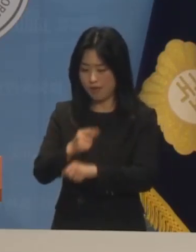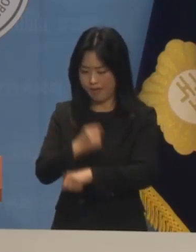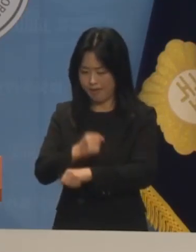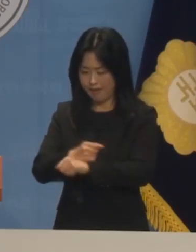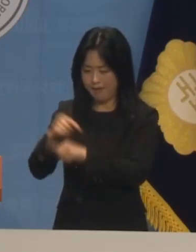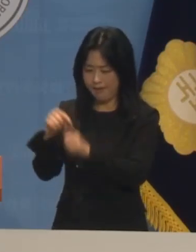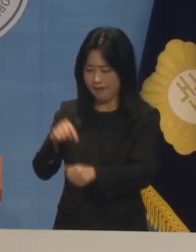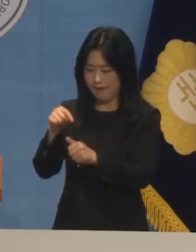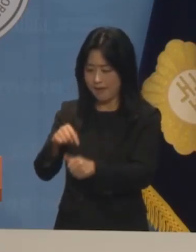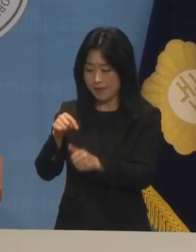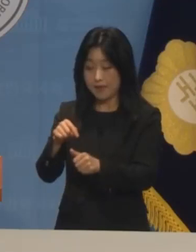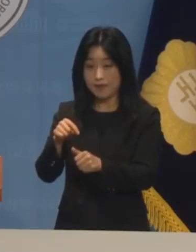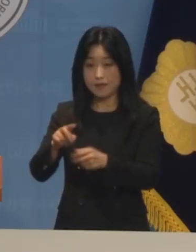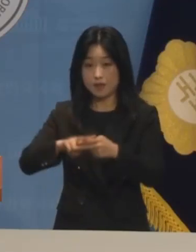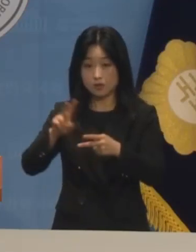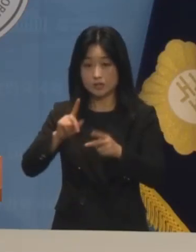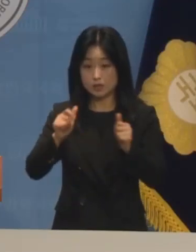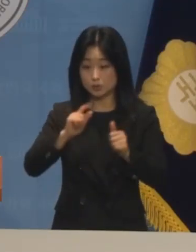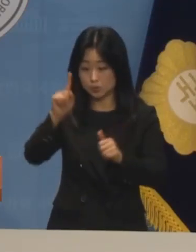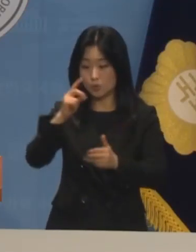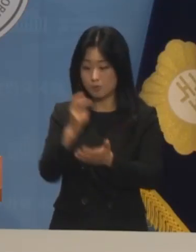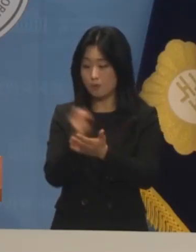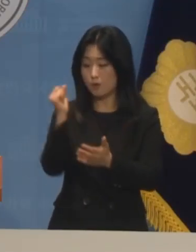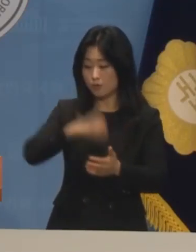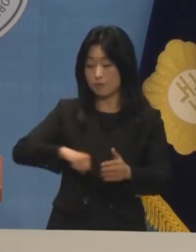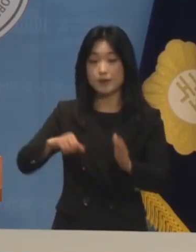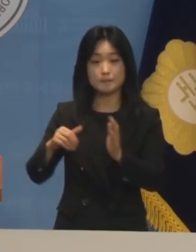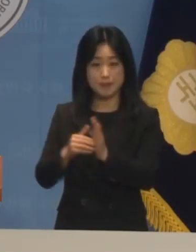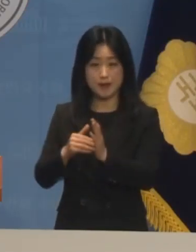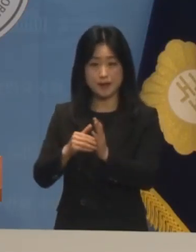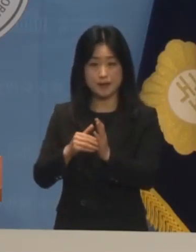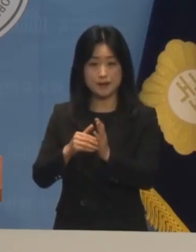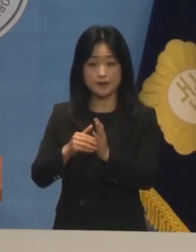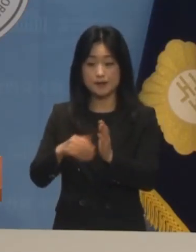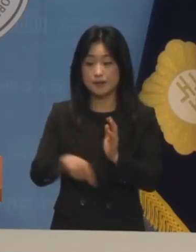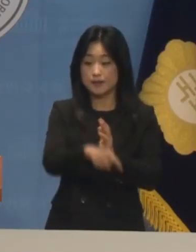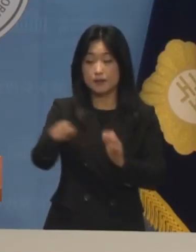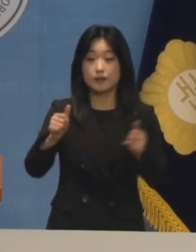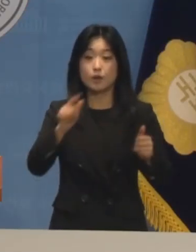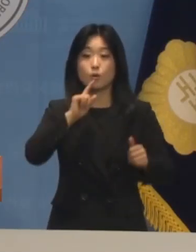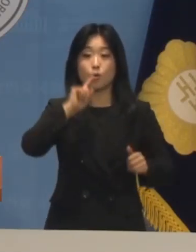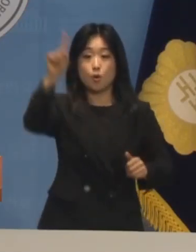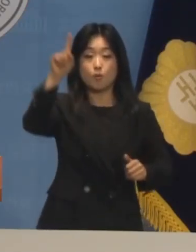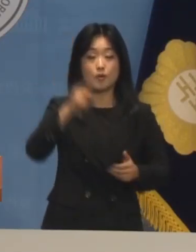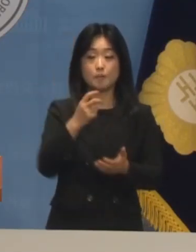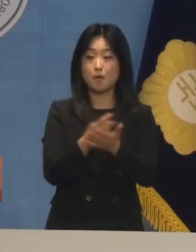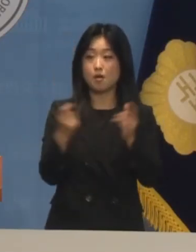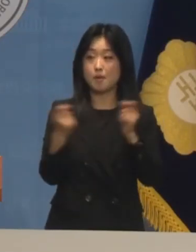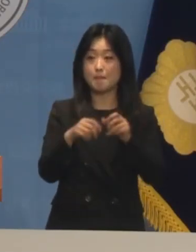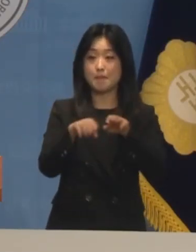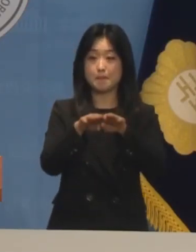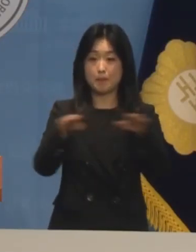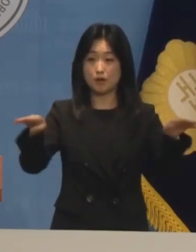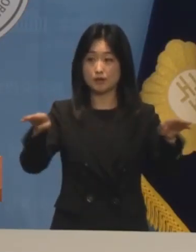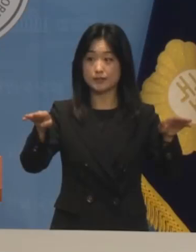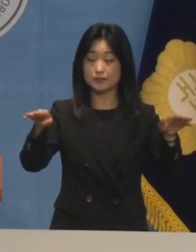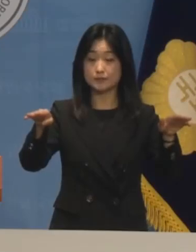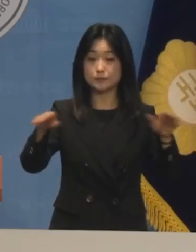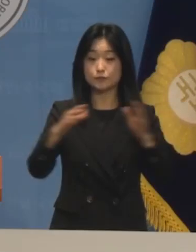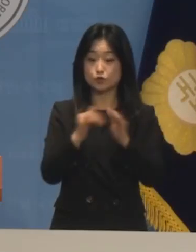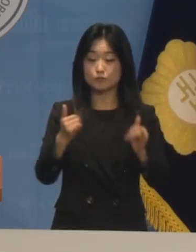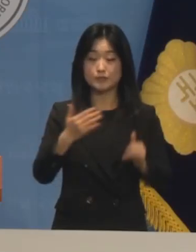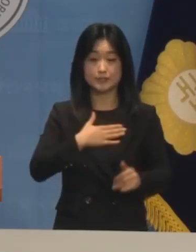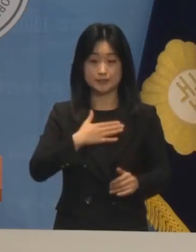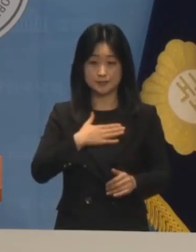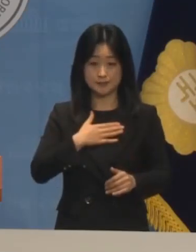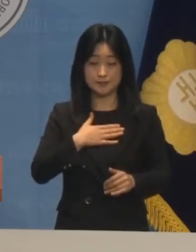형사소송법 위반의 죄책을 져야 마땅합니다. 이에 위처럼 피고발인들을 고발하오니 법 앞에 평등이라는 헌법 규정이 국민의 한